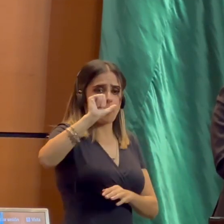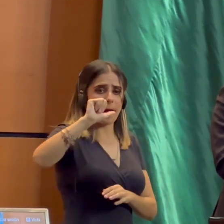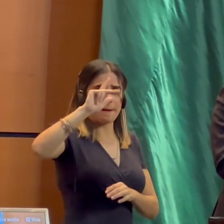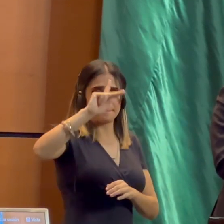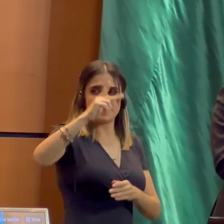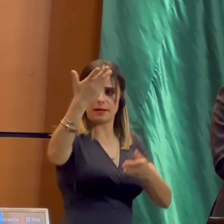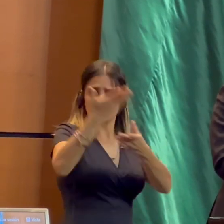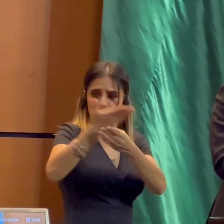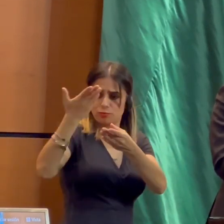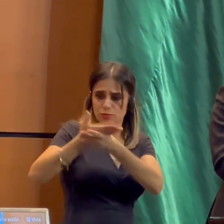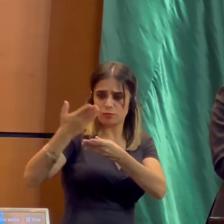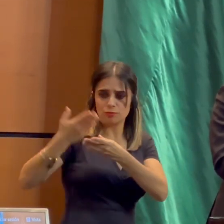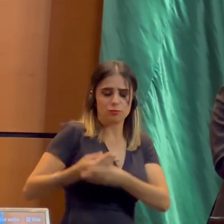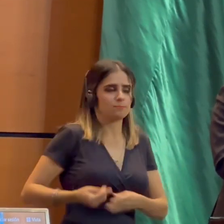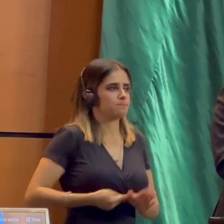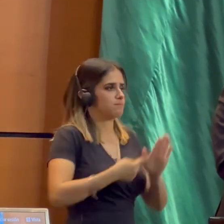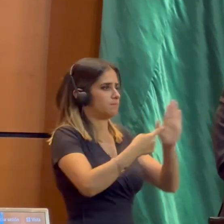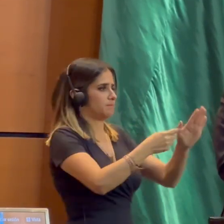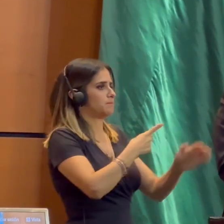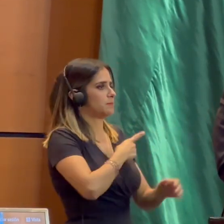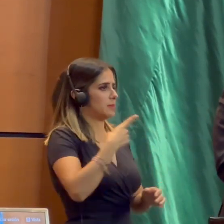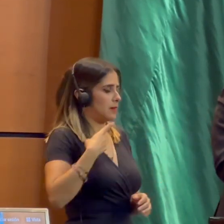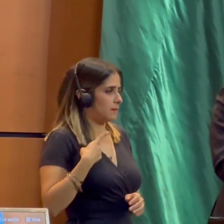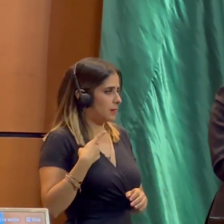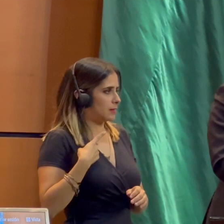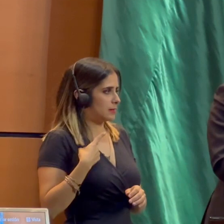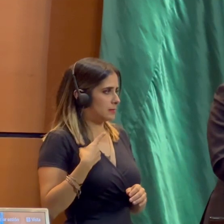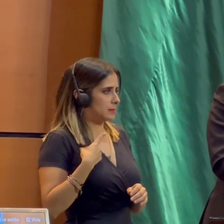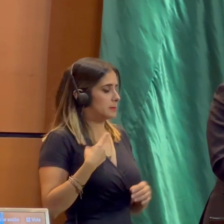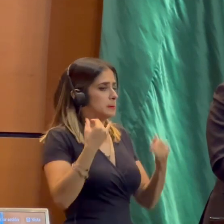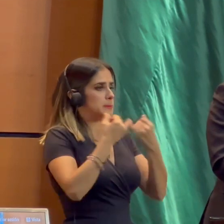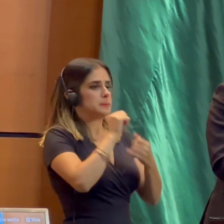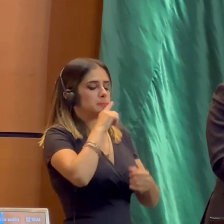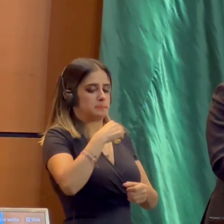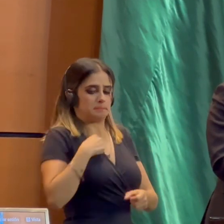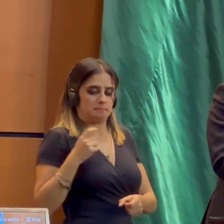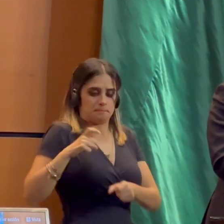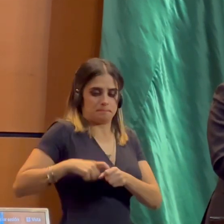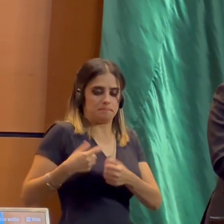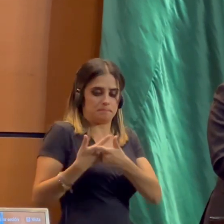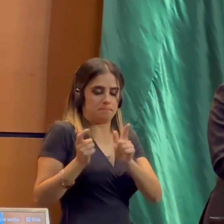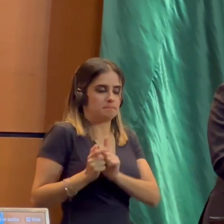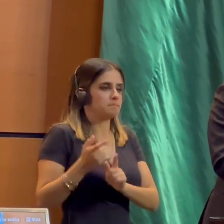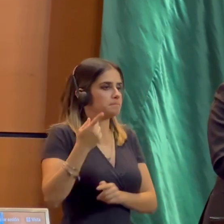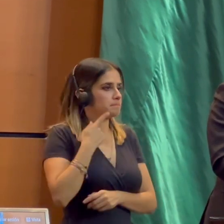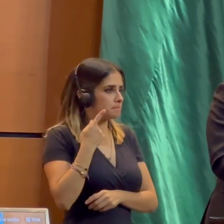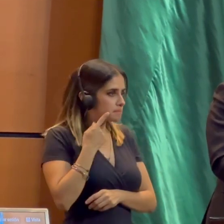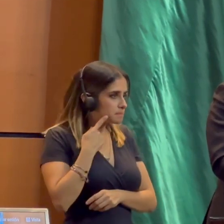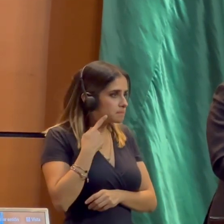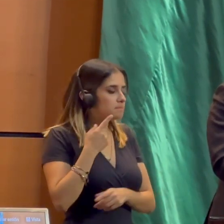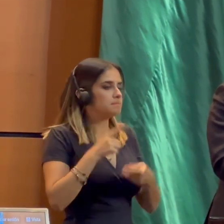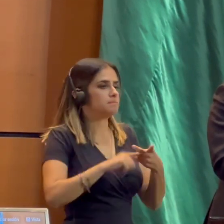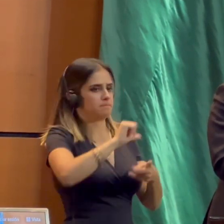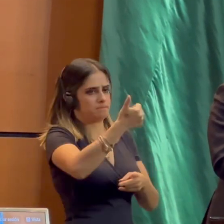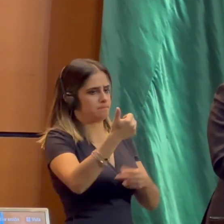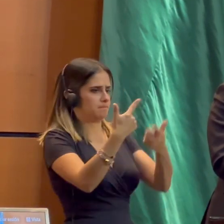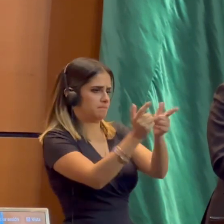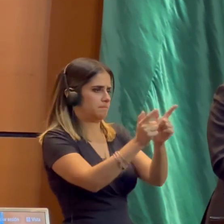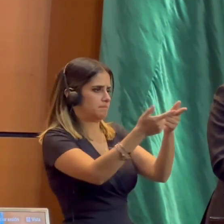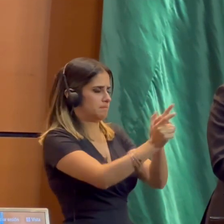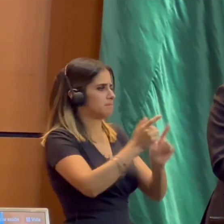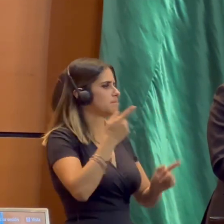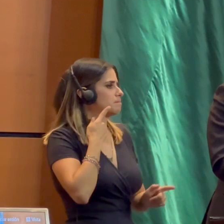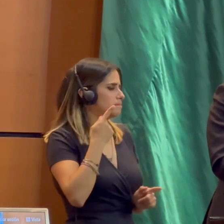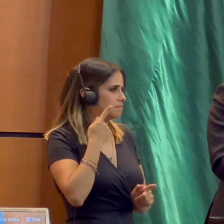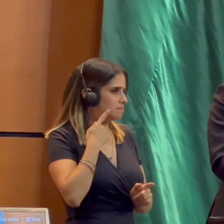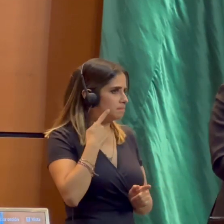会を含め日本の国会に議席を持つ政党のどこも政策としては掲げており